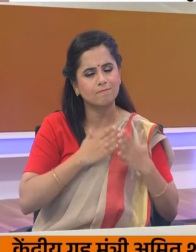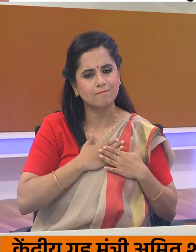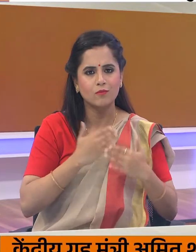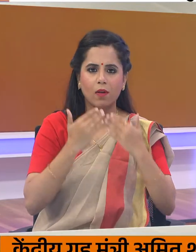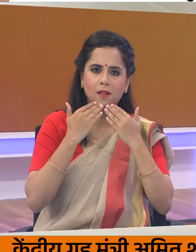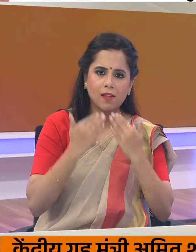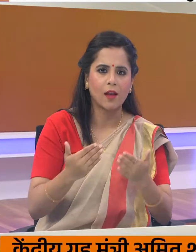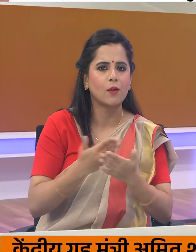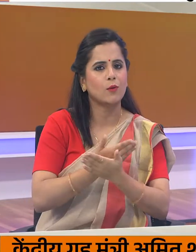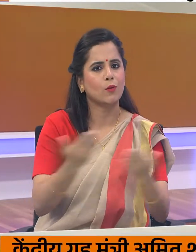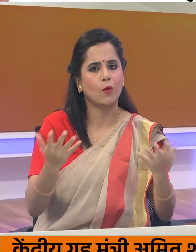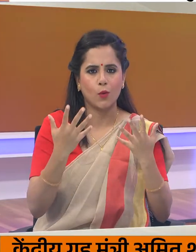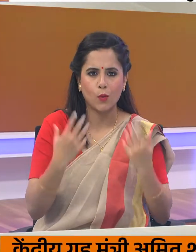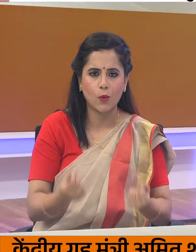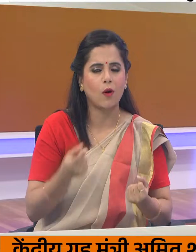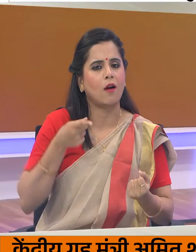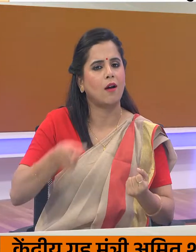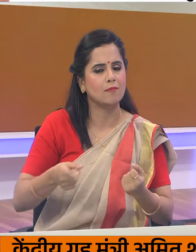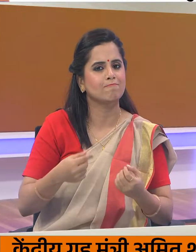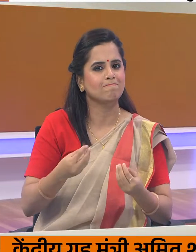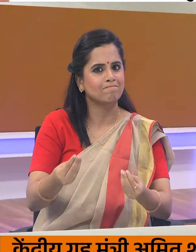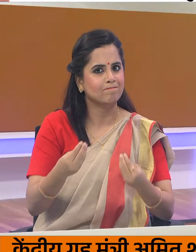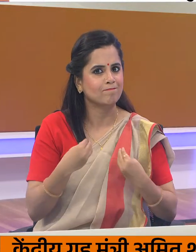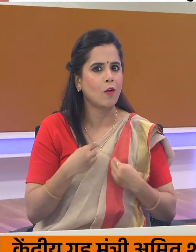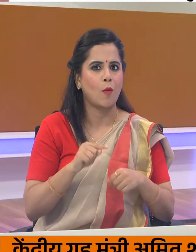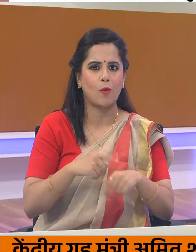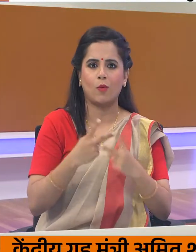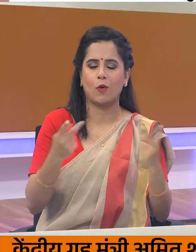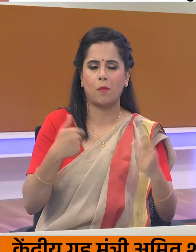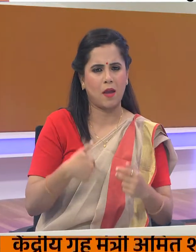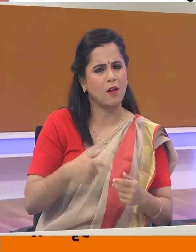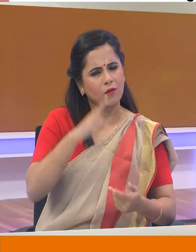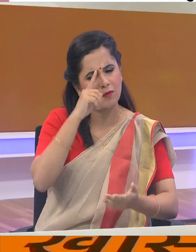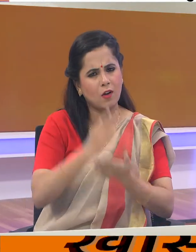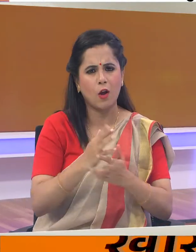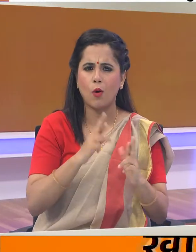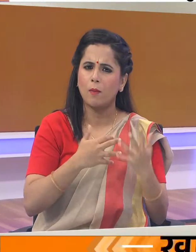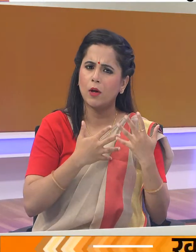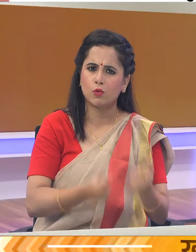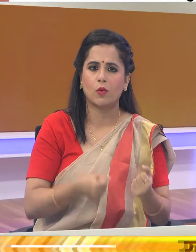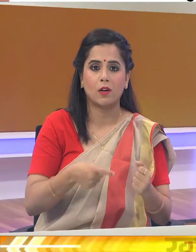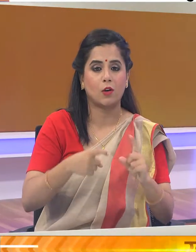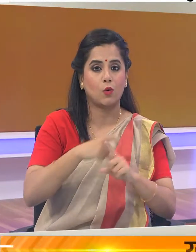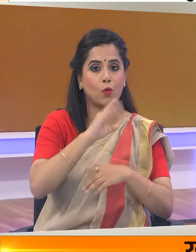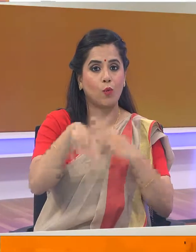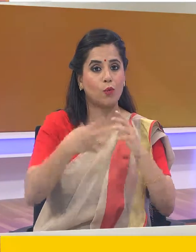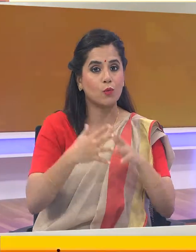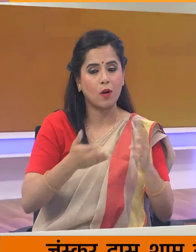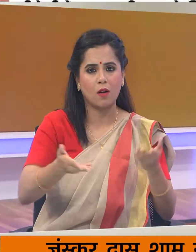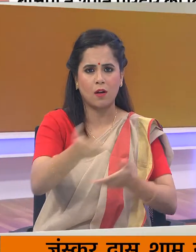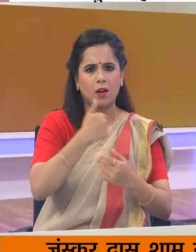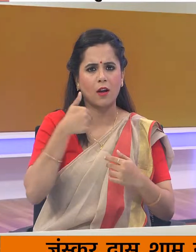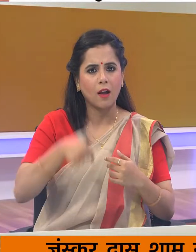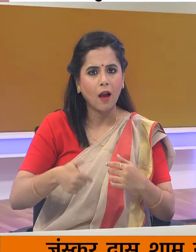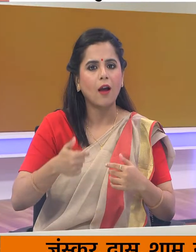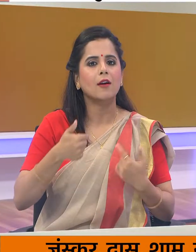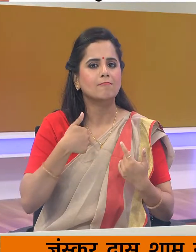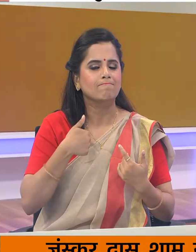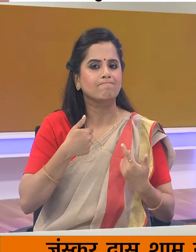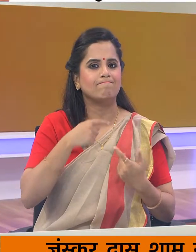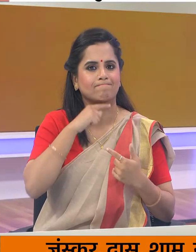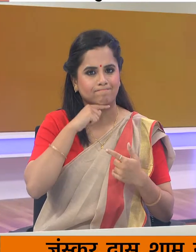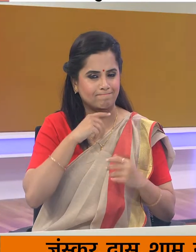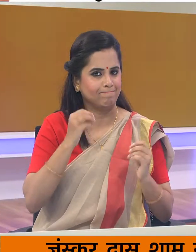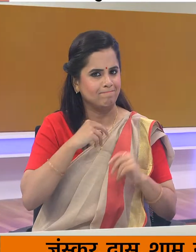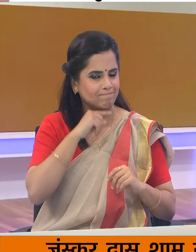हूँ, धन्यवादी हूँ, शुक्रगुजार हूँ। और मुझे उम्मीद नहीं, मुझे विश्वास है ये किश्तवाड़ के लोग मेरा सर झुकने नहीं देंगे। इस यज्ञ